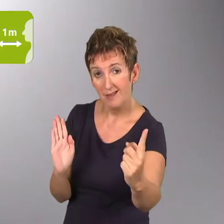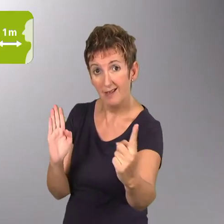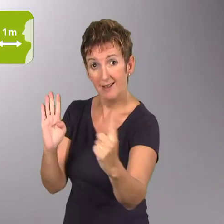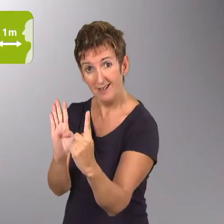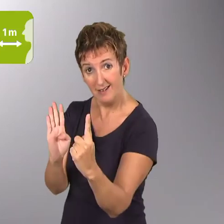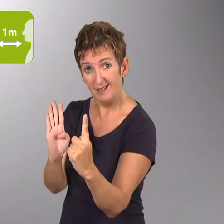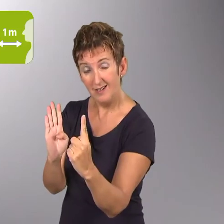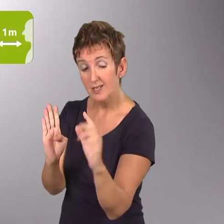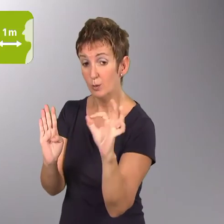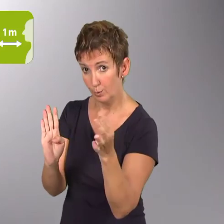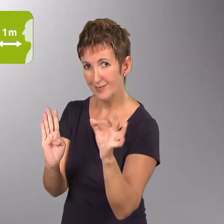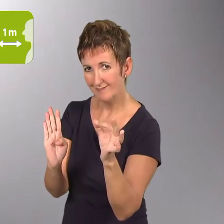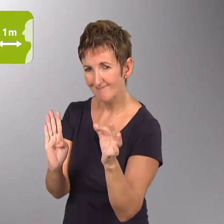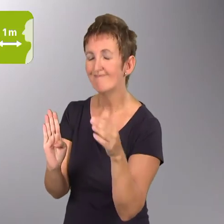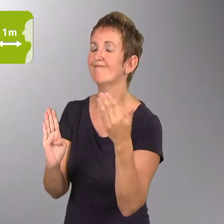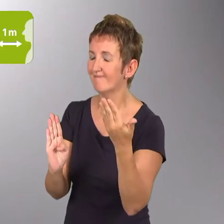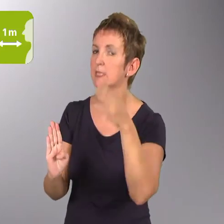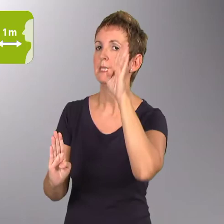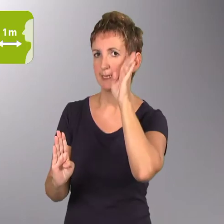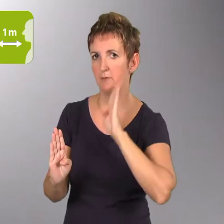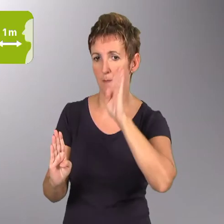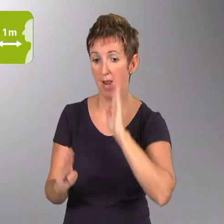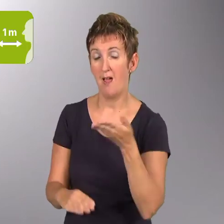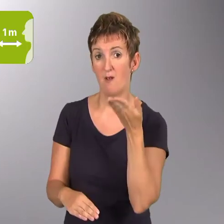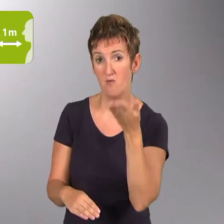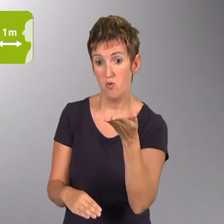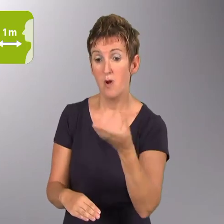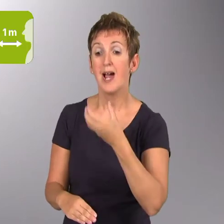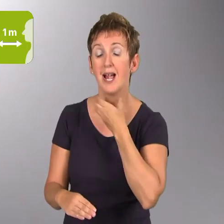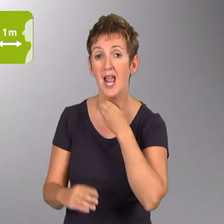mètre? Si oui, veuillez les informer de votre maladie